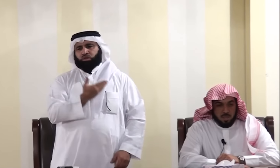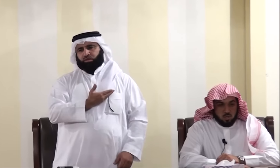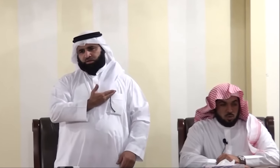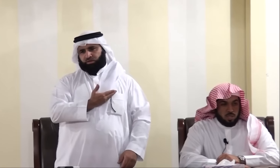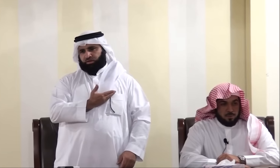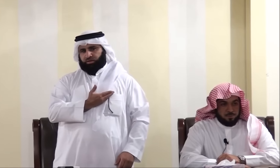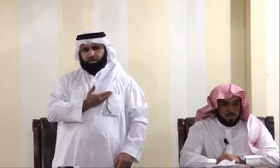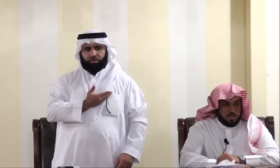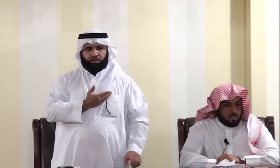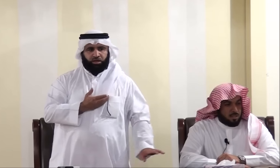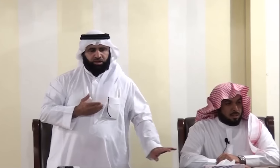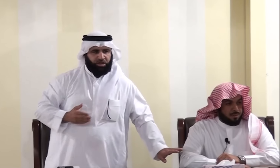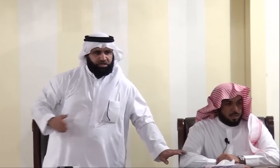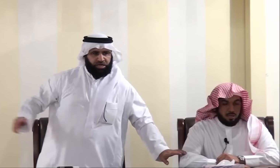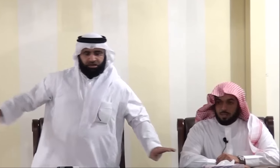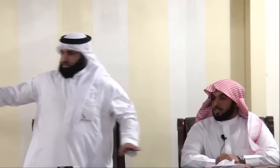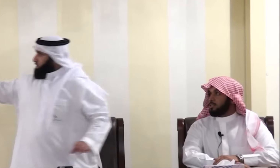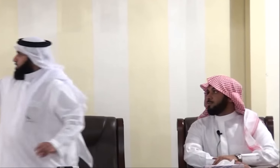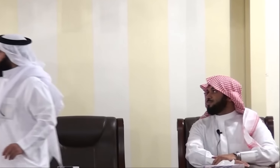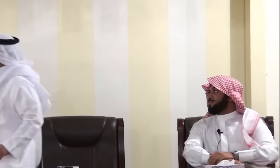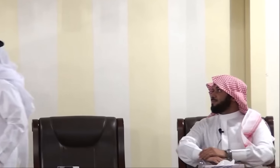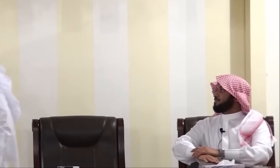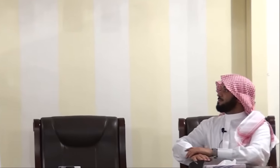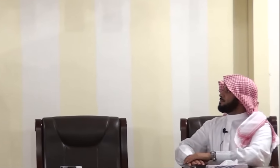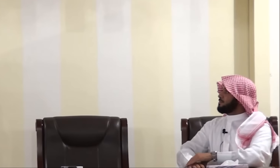وتعلمون يا رعاكم الله أننا في هذه الحياة